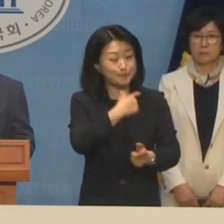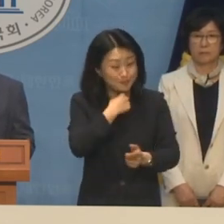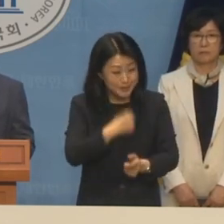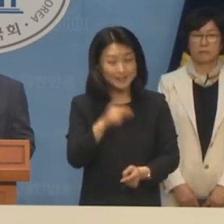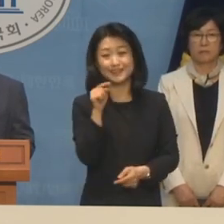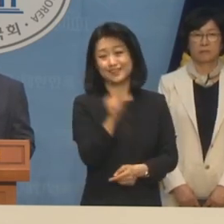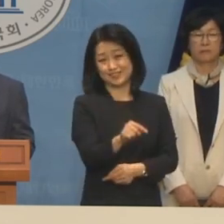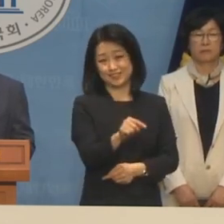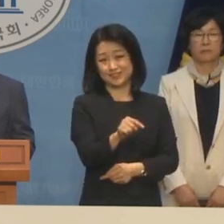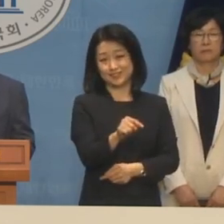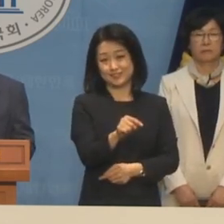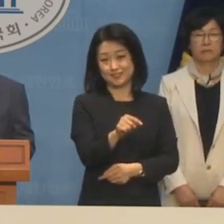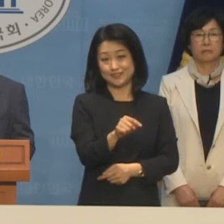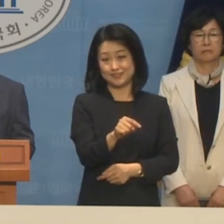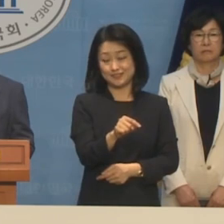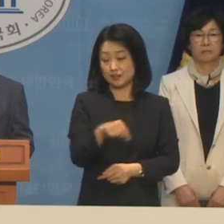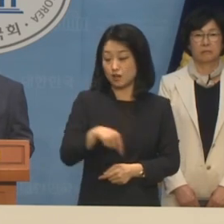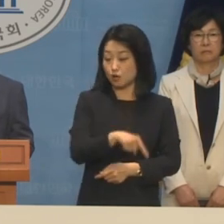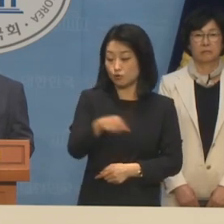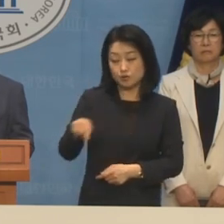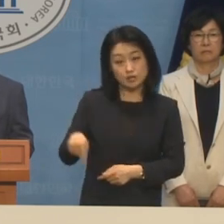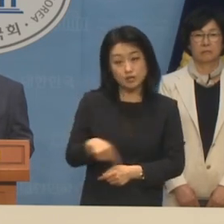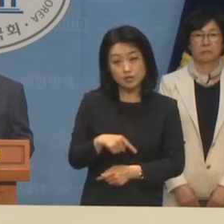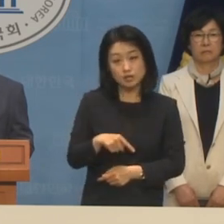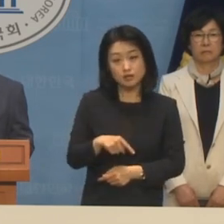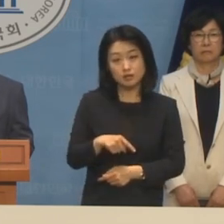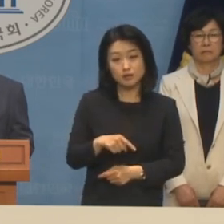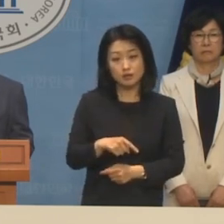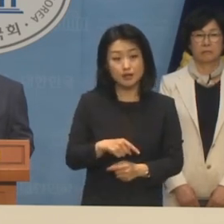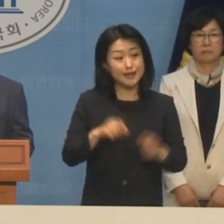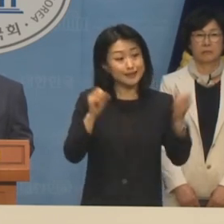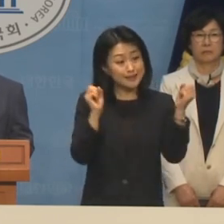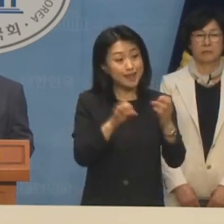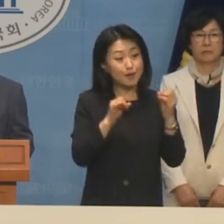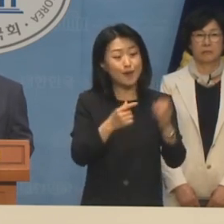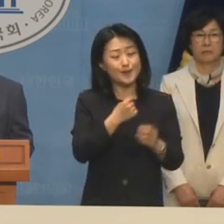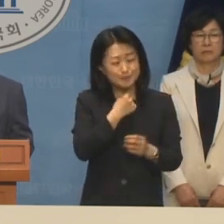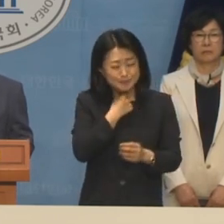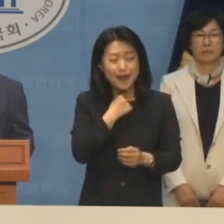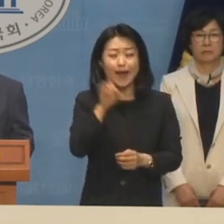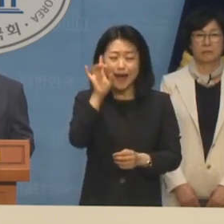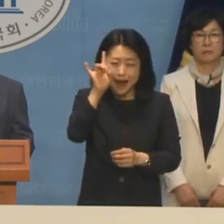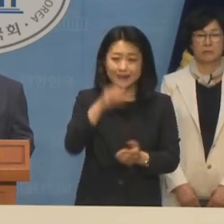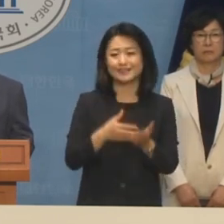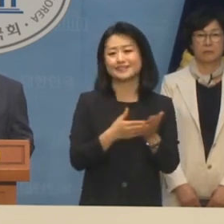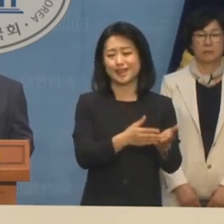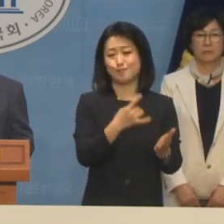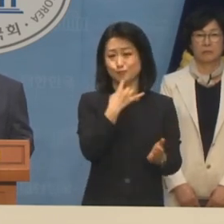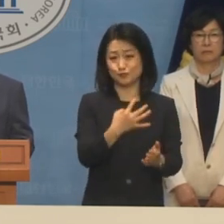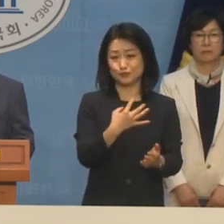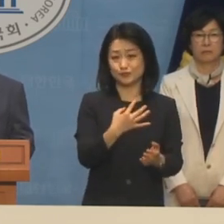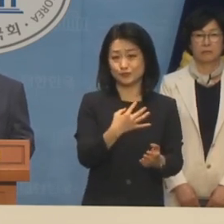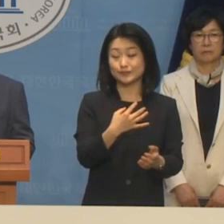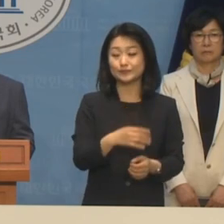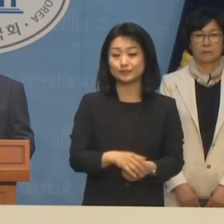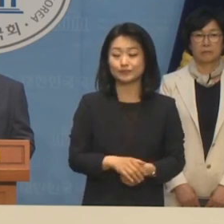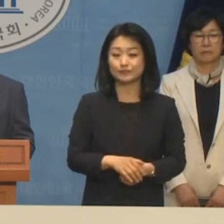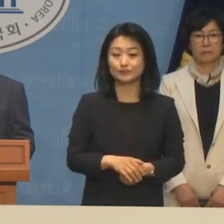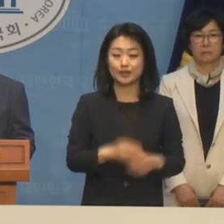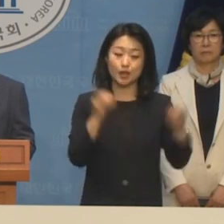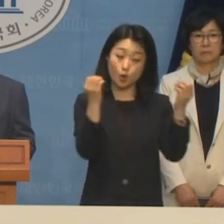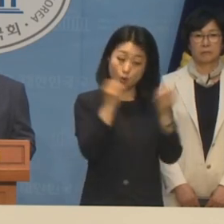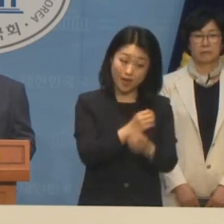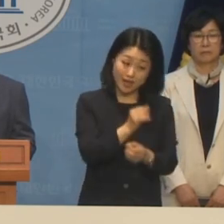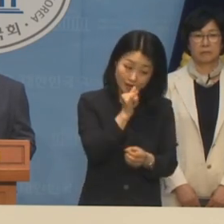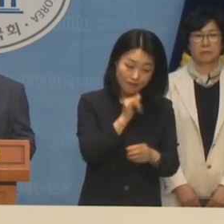경제 주체들이, 열의에 있는 경제 주체들이 최소한의 얘기라도 할 수 있으면 상당 부분 서로 오해에서